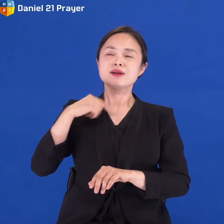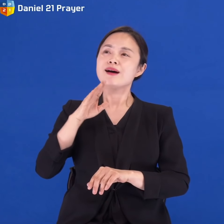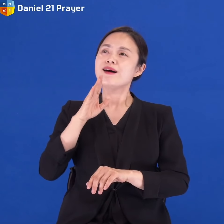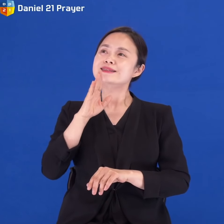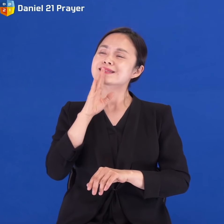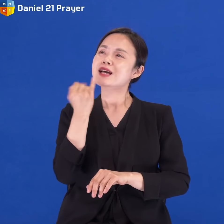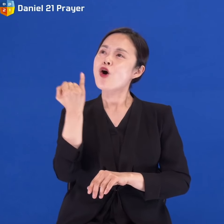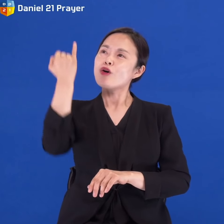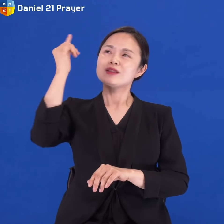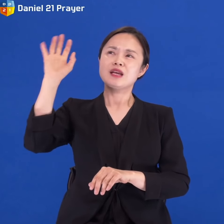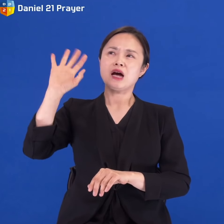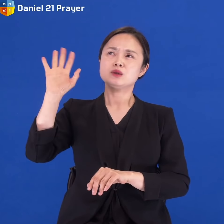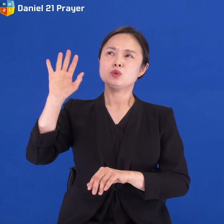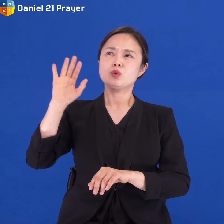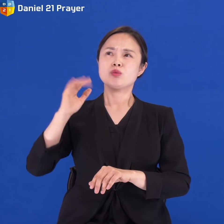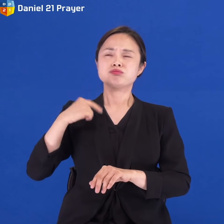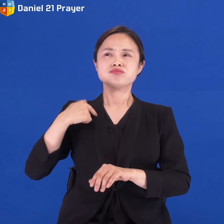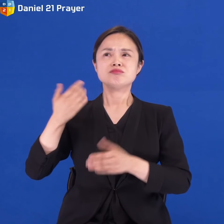분으로 보였습니다.